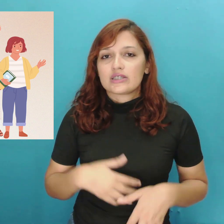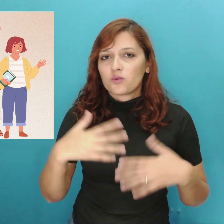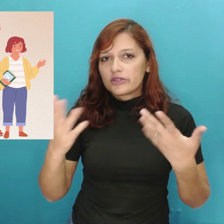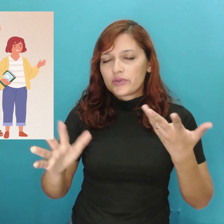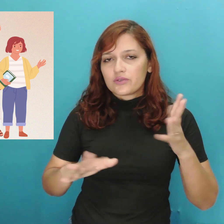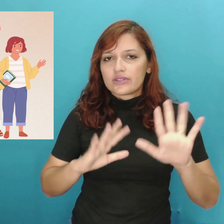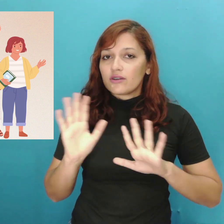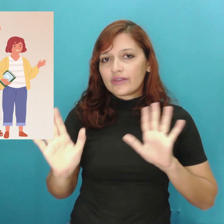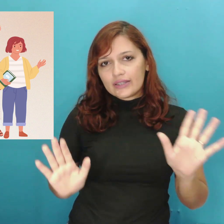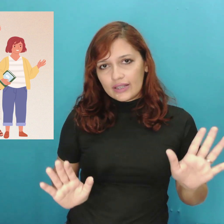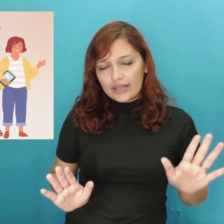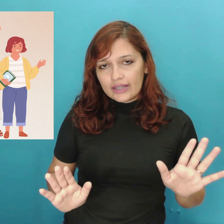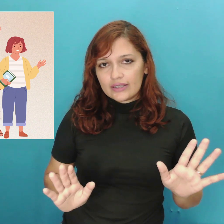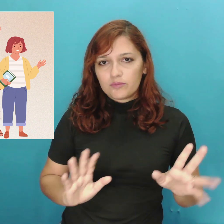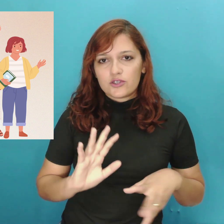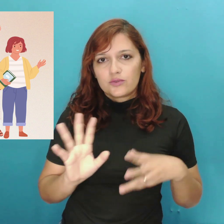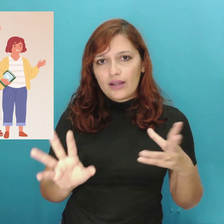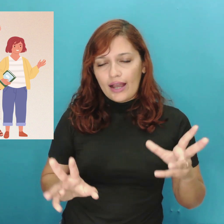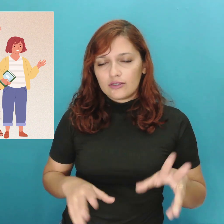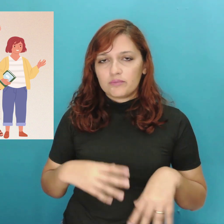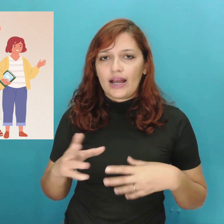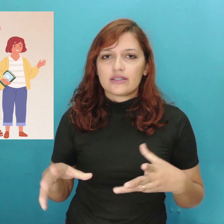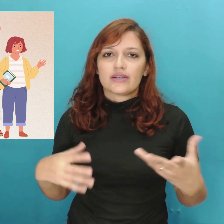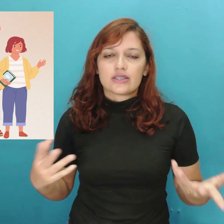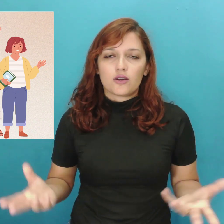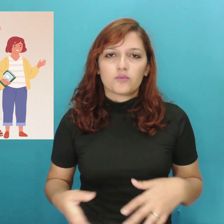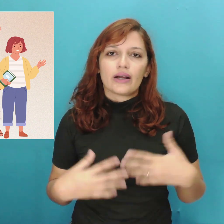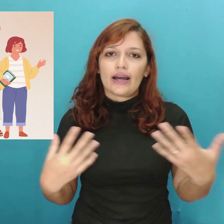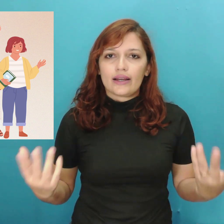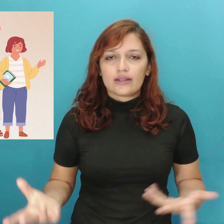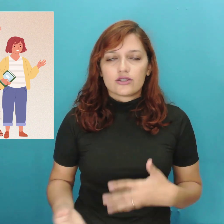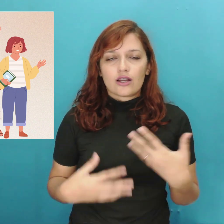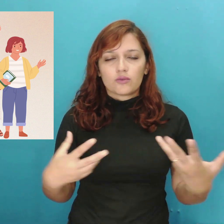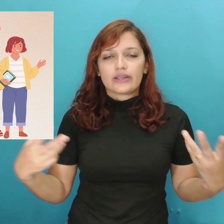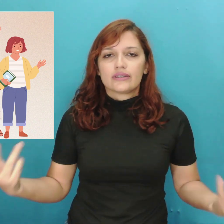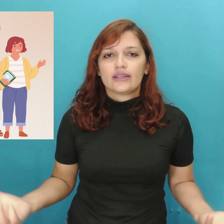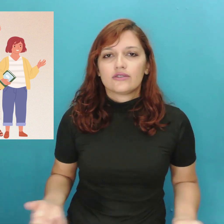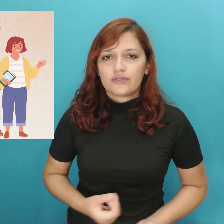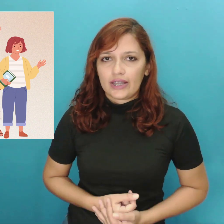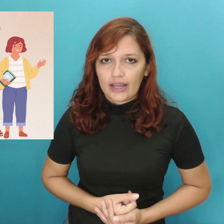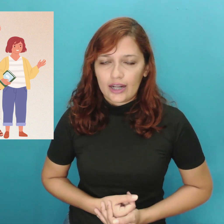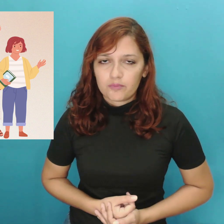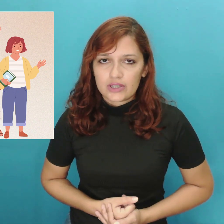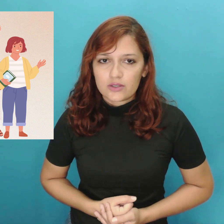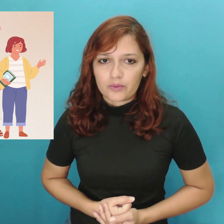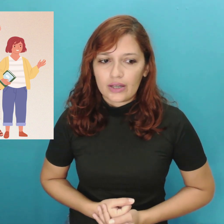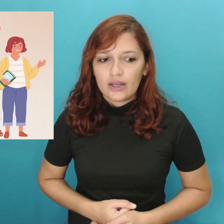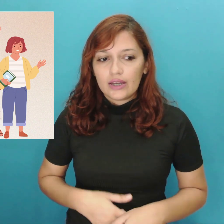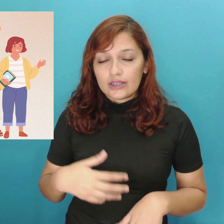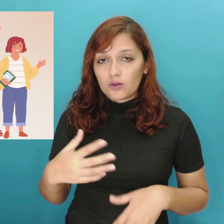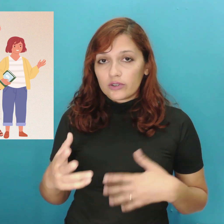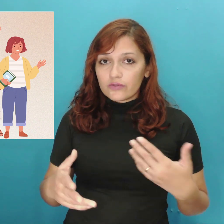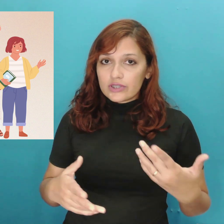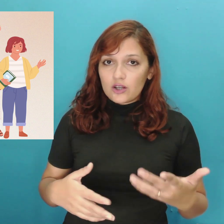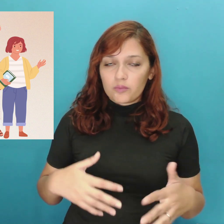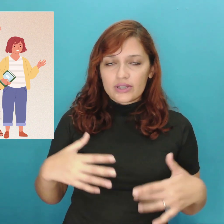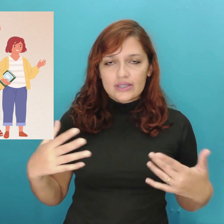algumas pessoas não vai ter letra misturado, mas vai ser alguma característica, algo que identifique aquela pessoa. Então, quando você começar